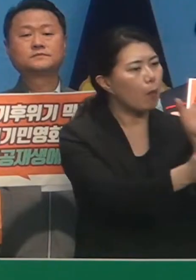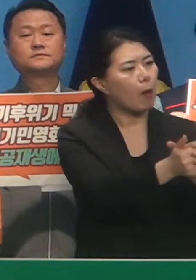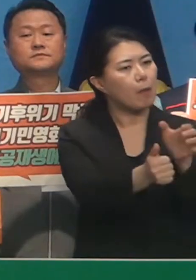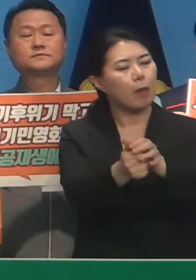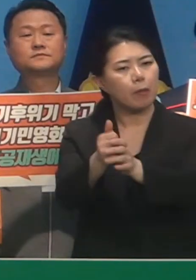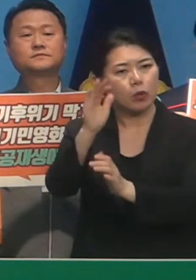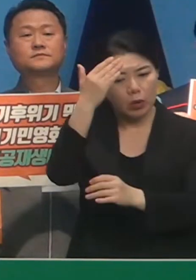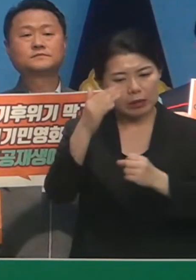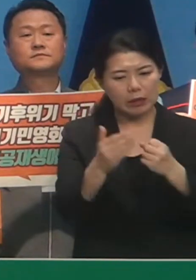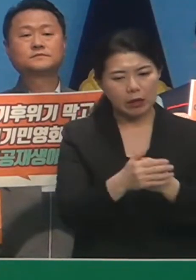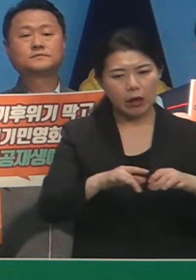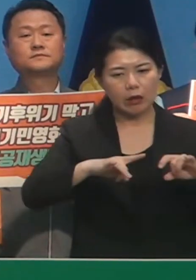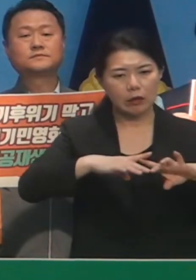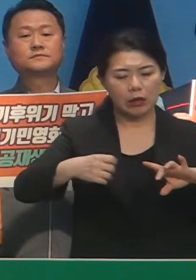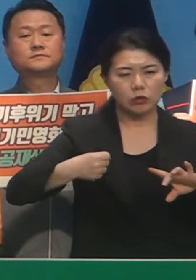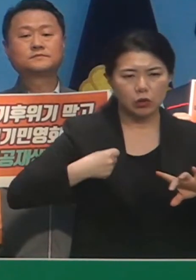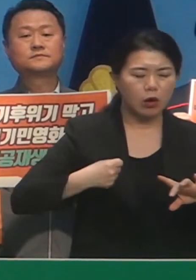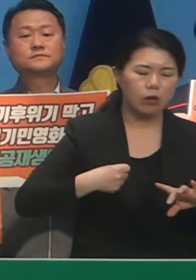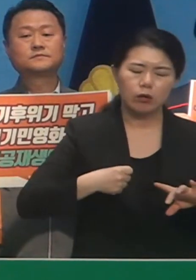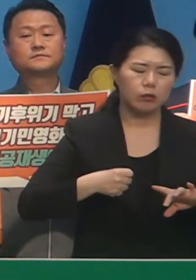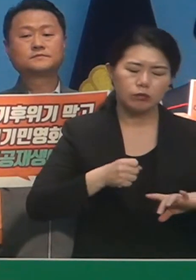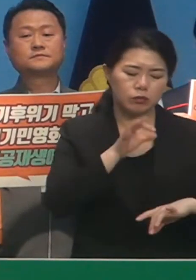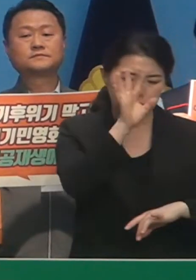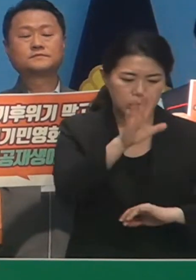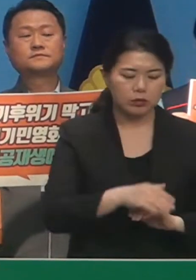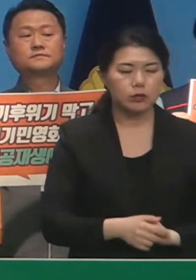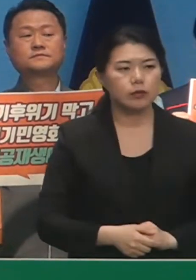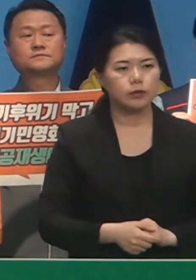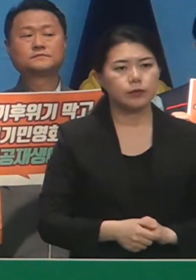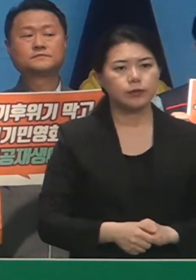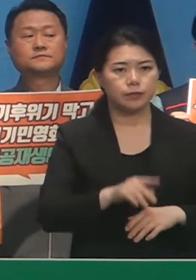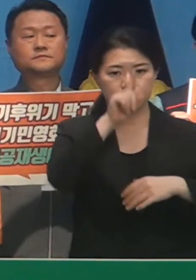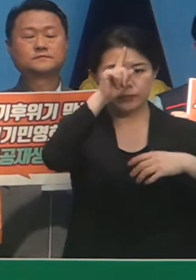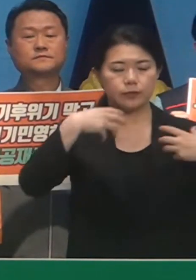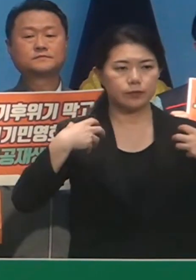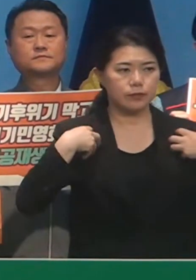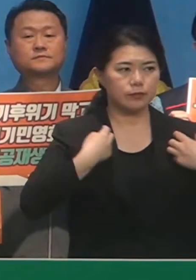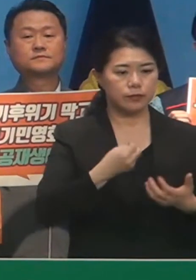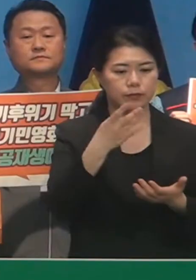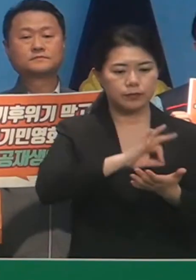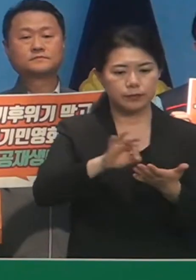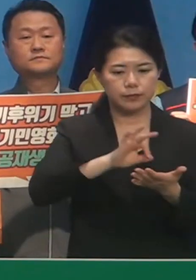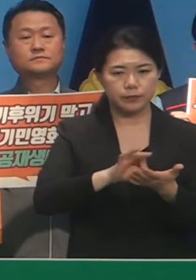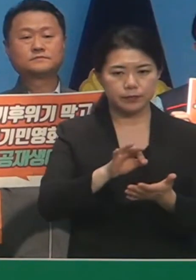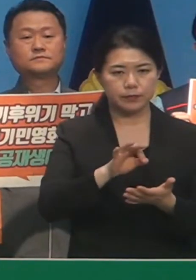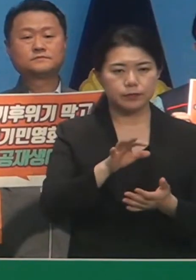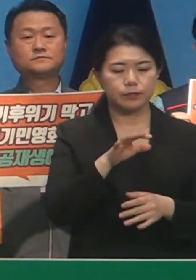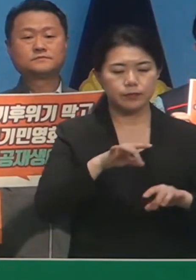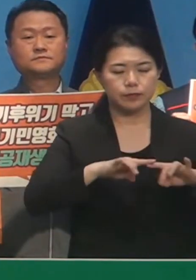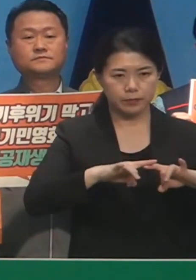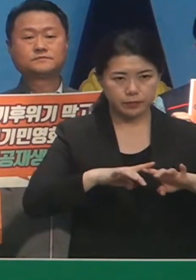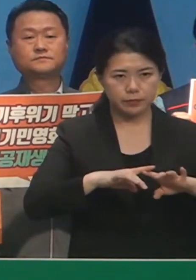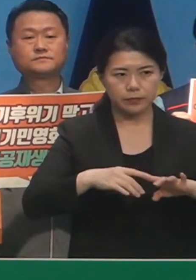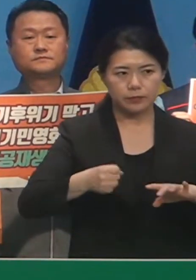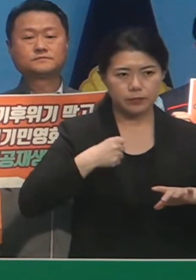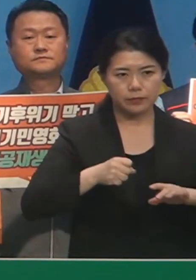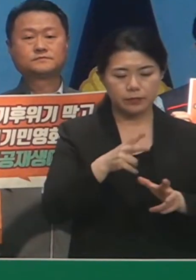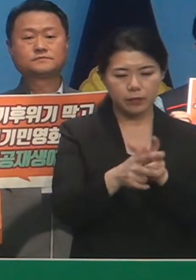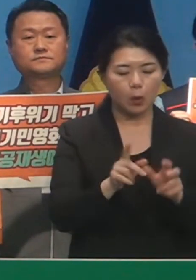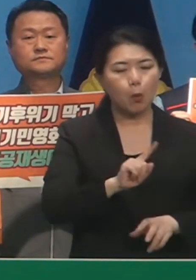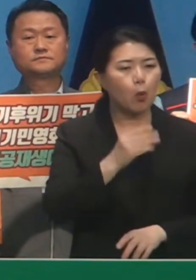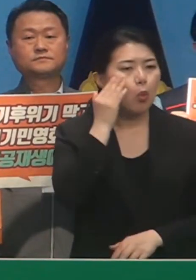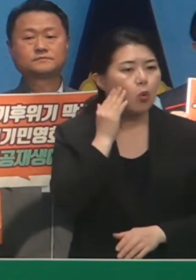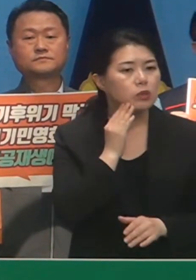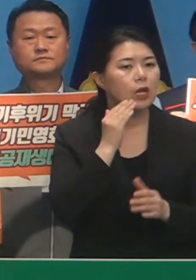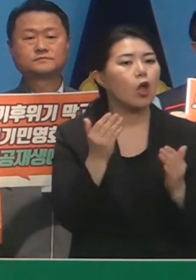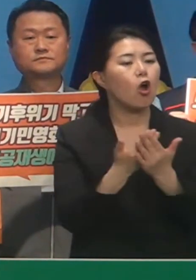에너지 주권을 지킬 수 없게 됩니다. 정부는 재생에너지 사업을 녹색 성장으로